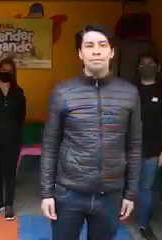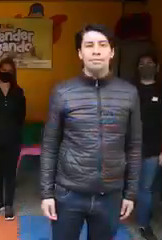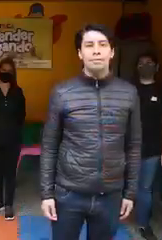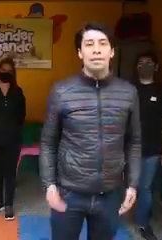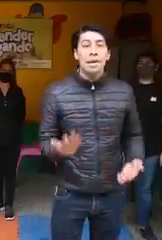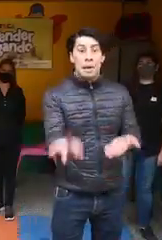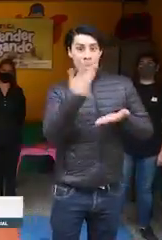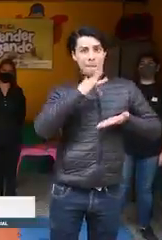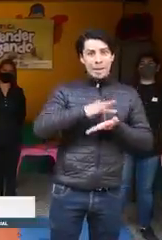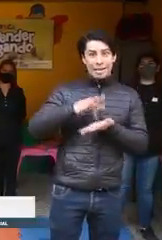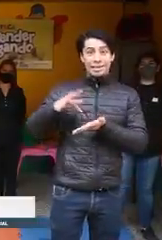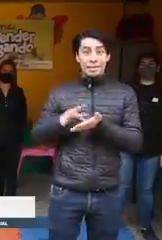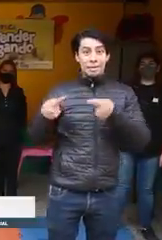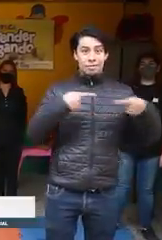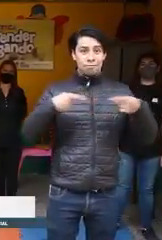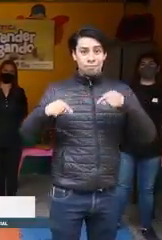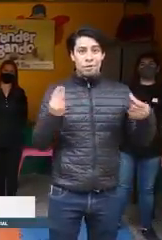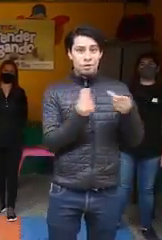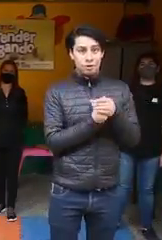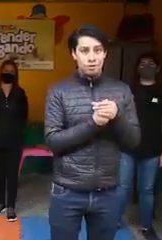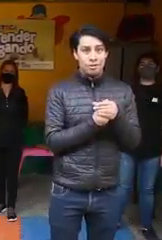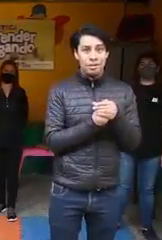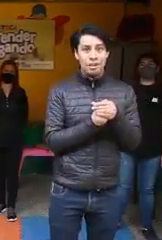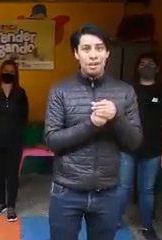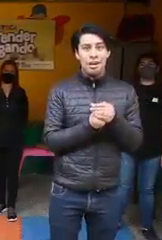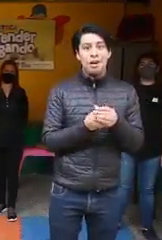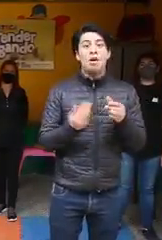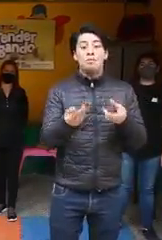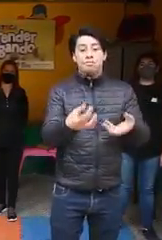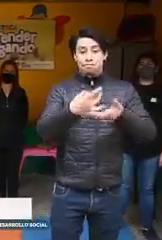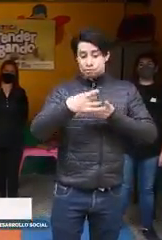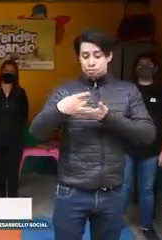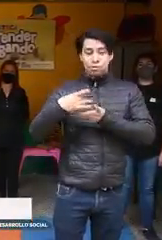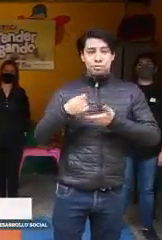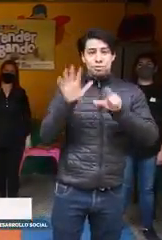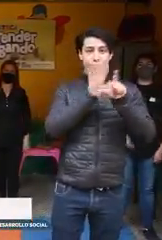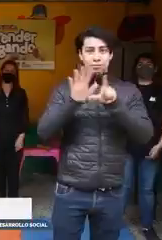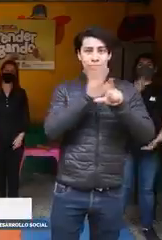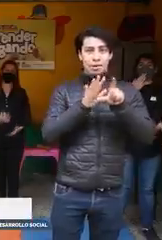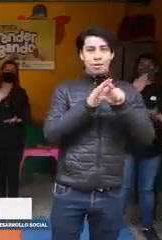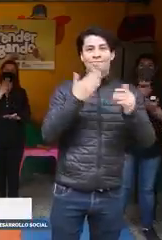Participa en nuestro ludorreto inclusivo. Envíanos tus evidencias. Gracias.